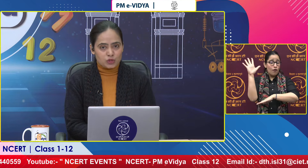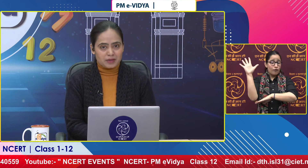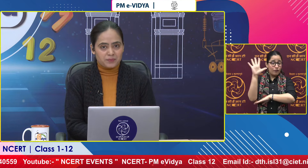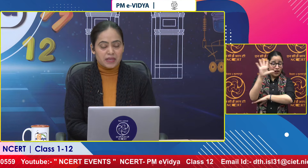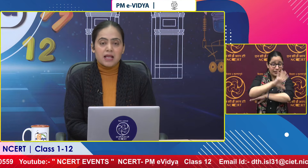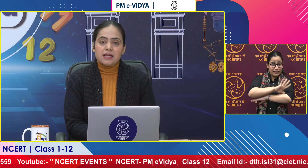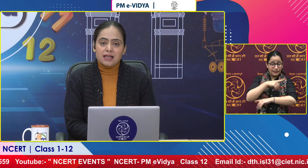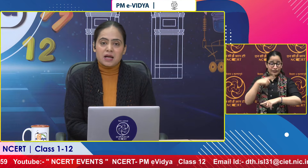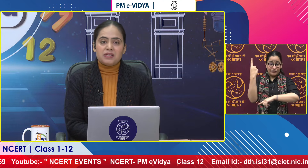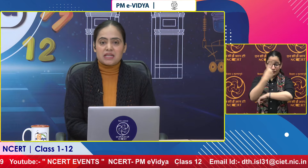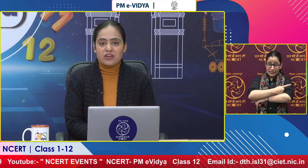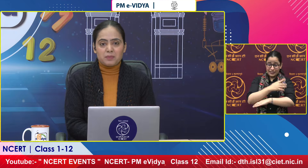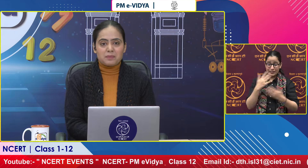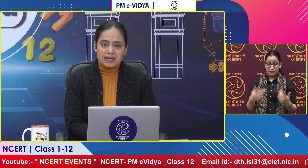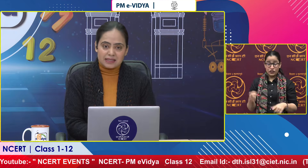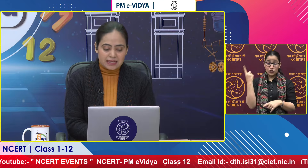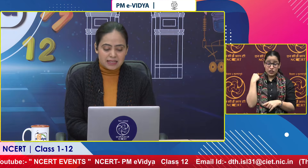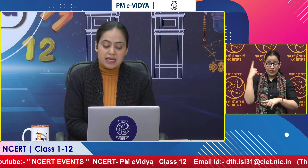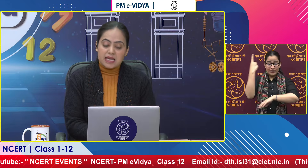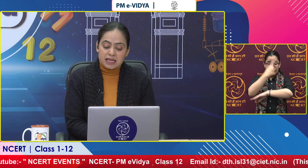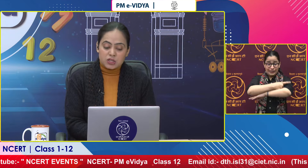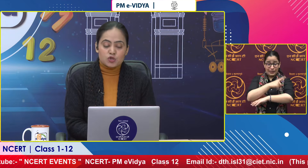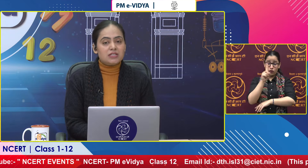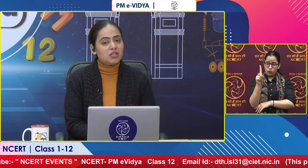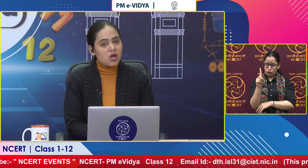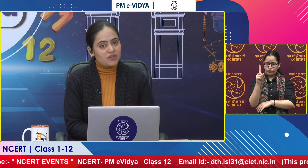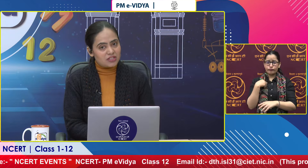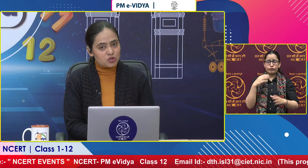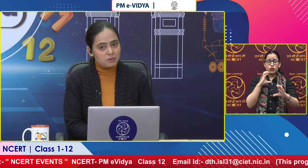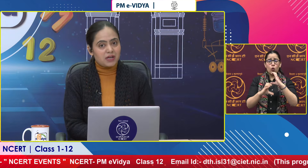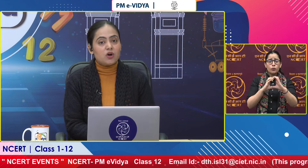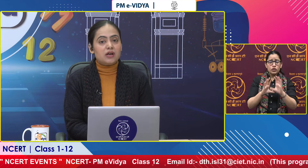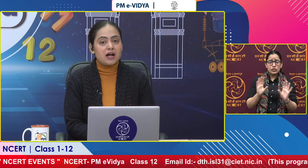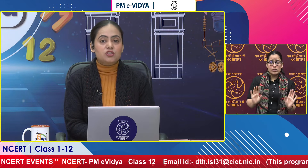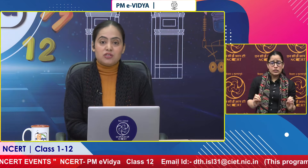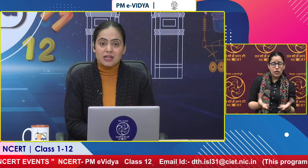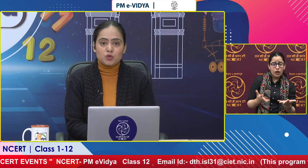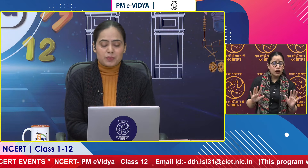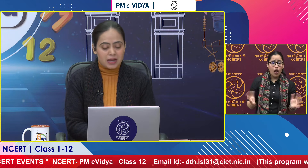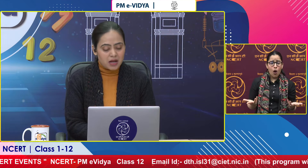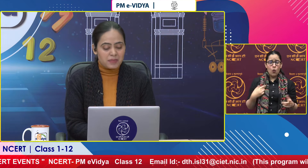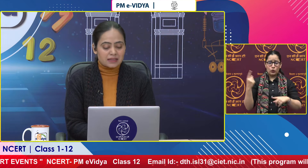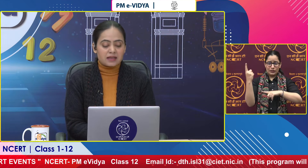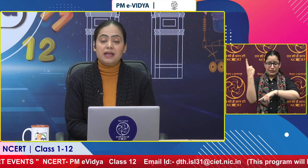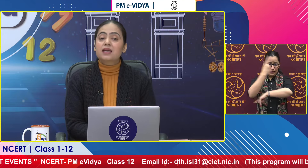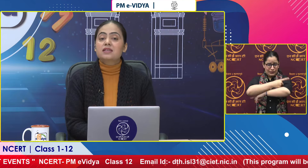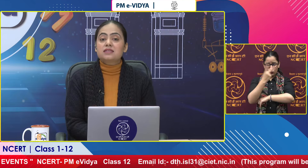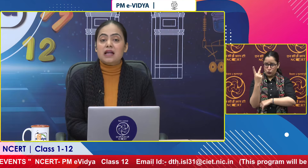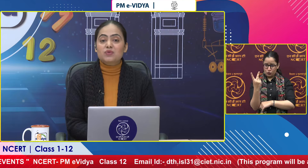कोर्स पर। कल हमने डे 1 पर बात करी थी इनिशिएटिंग द कॉन्वर्सेशन पर, और आज डे 2 पर हम बात करेंगे